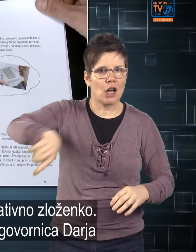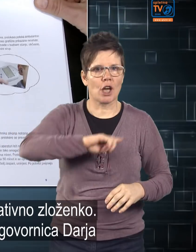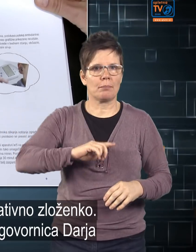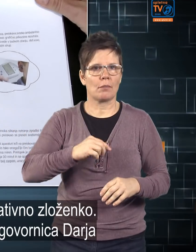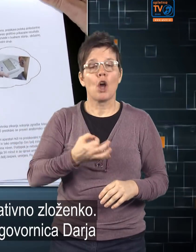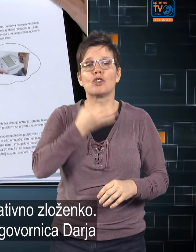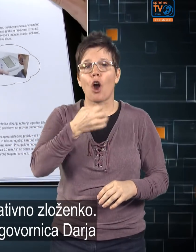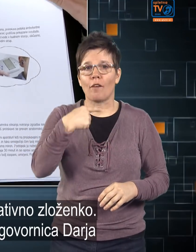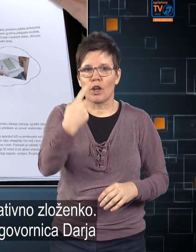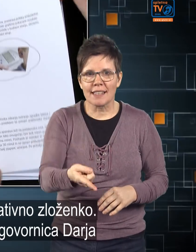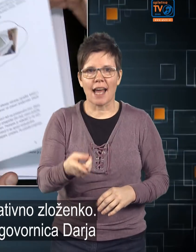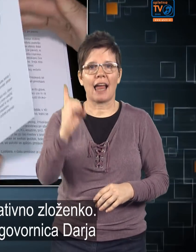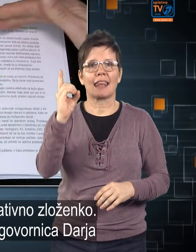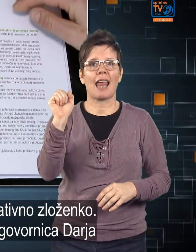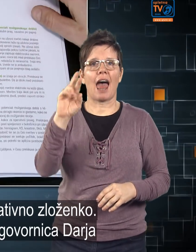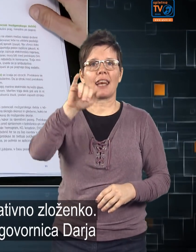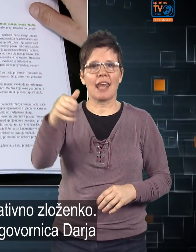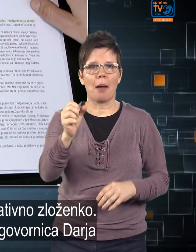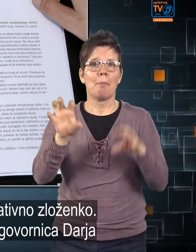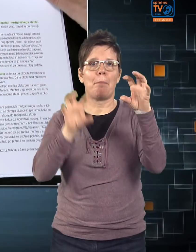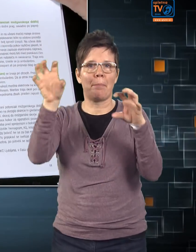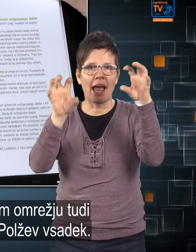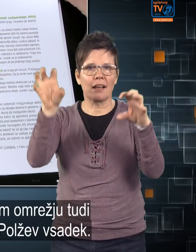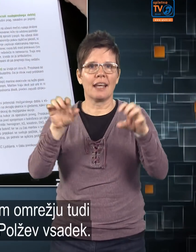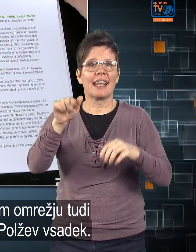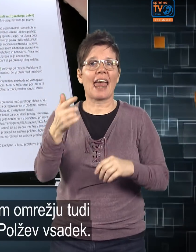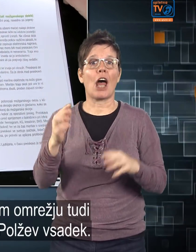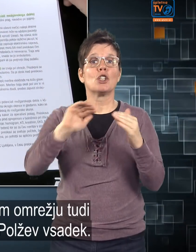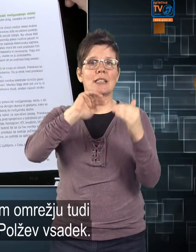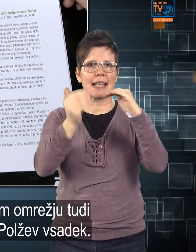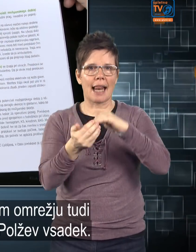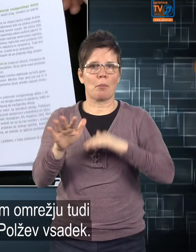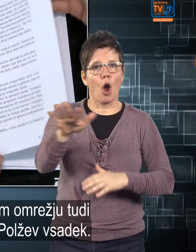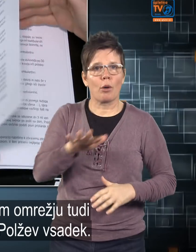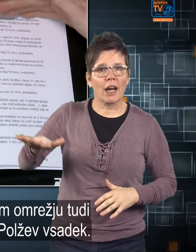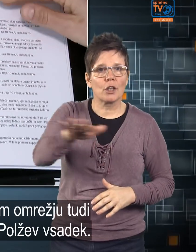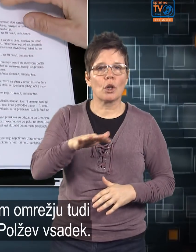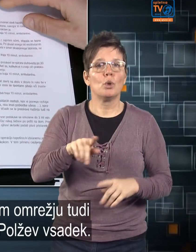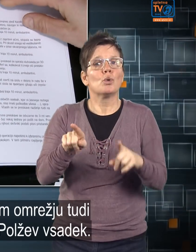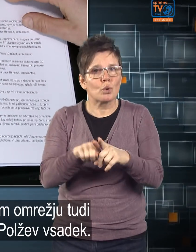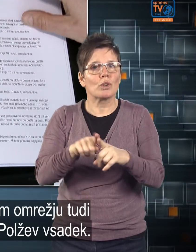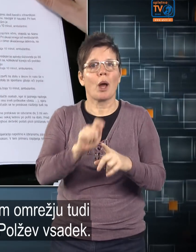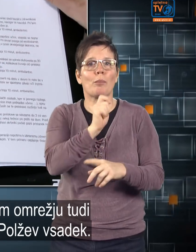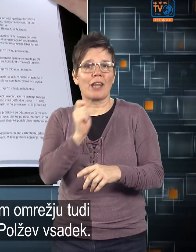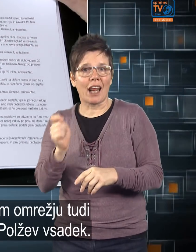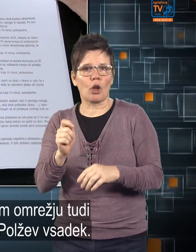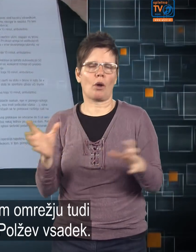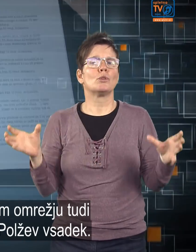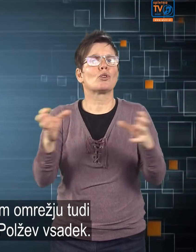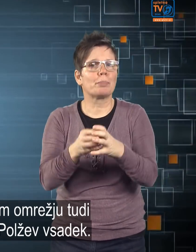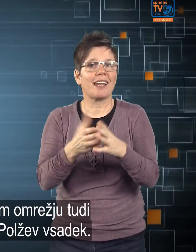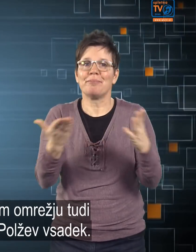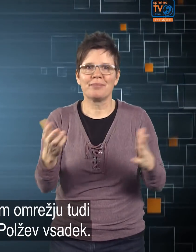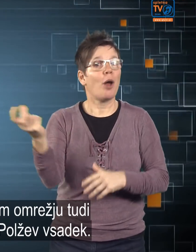Pripravila jo je naša sogovornica Darja Pajk, ki je na socialnem omrežju tudi moderatorka skupine Polžev vsadek.